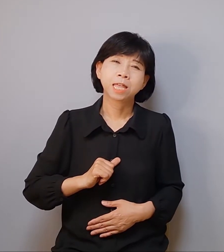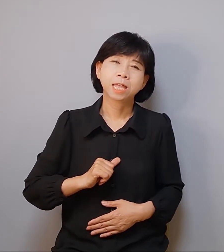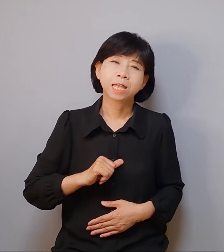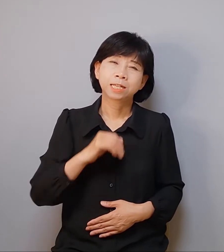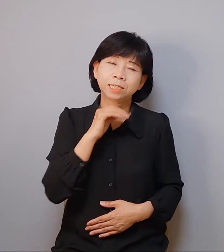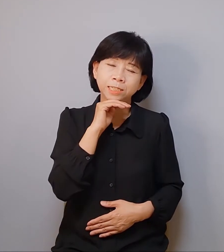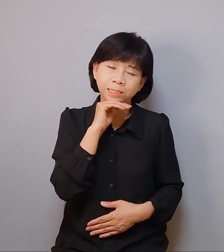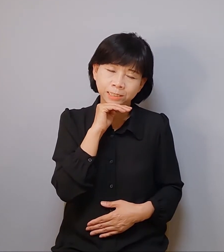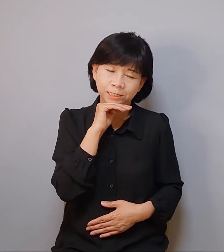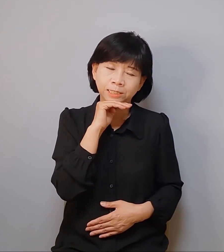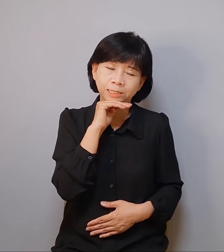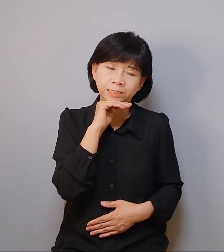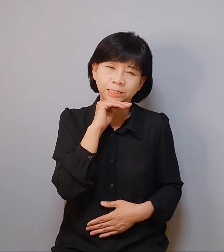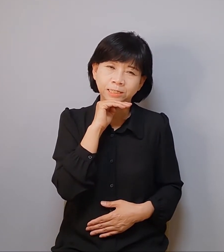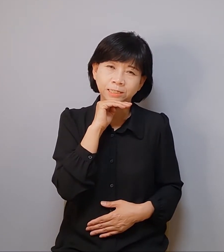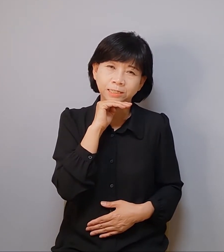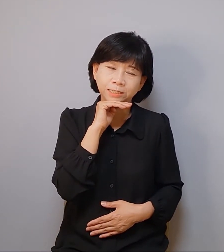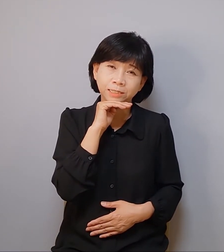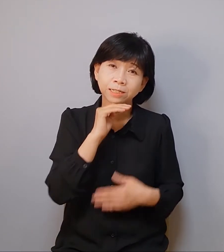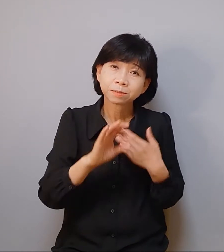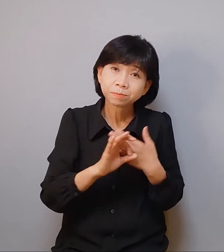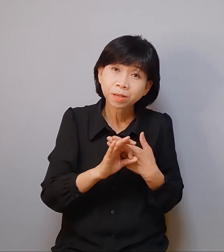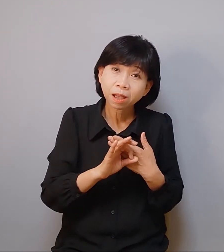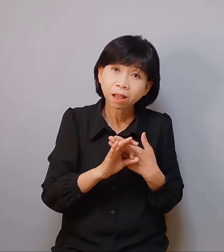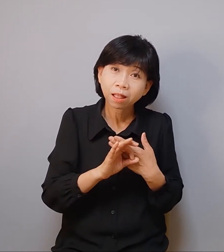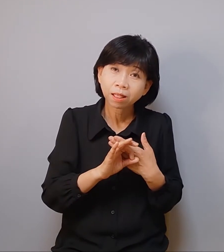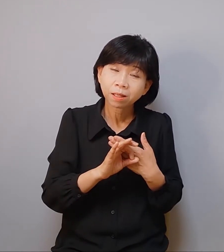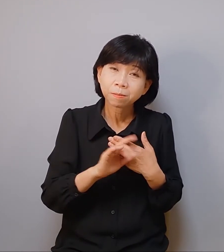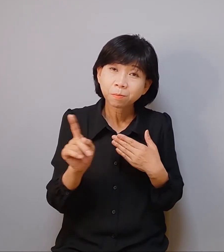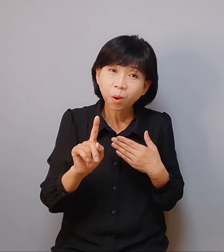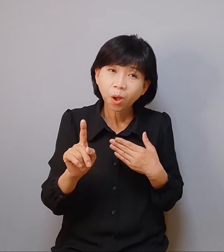기다림에는요, 반드시 평강이 찾아와요.